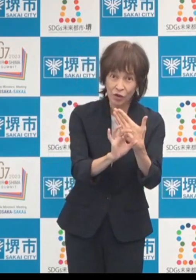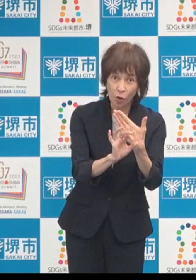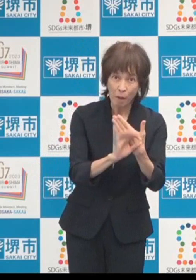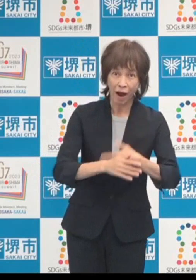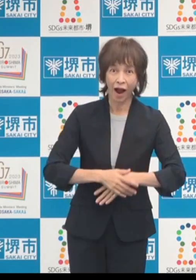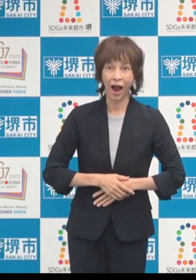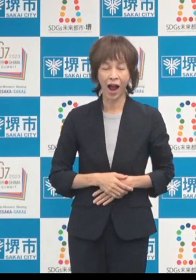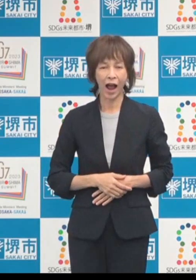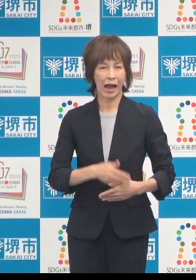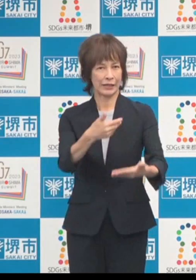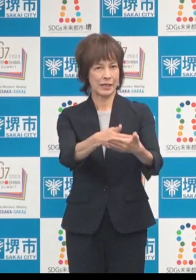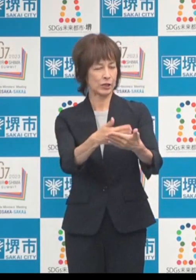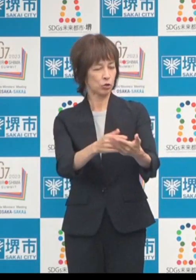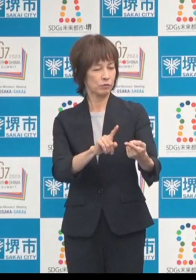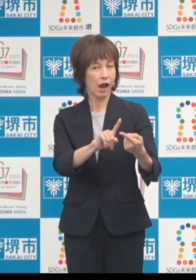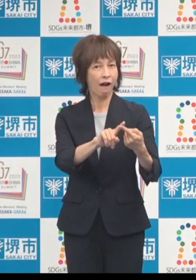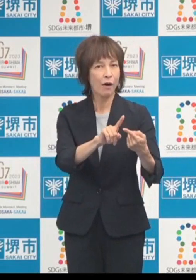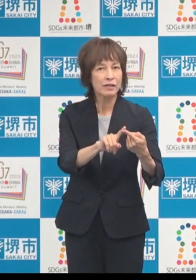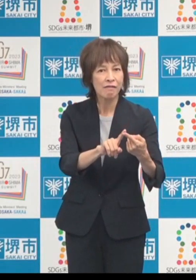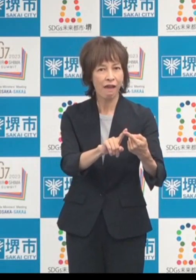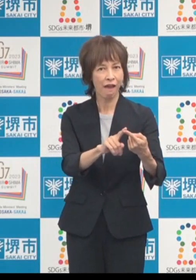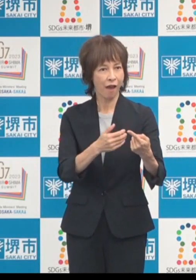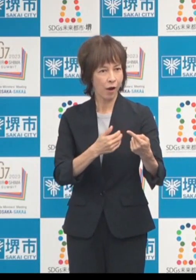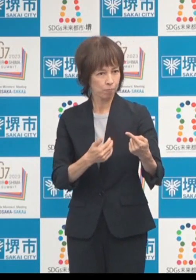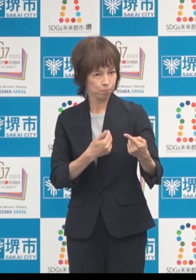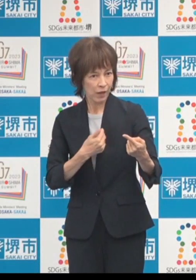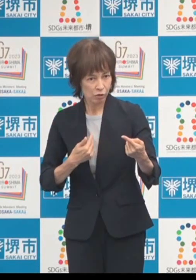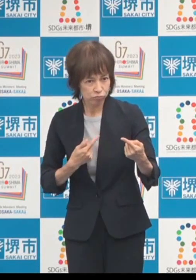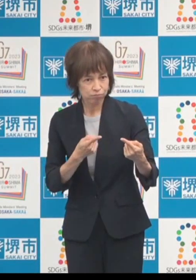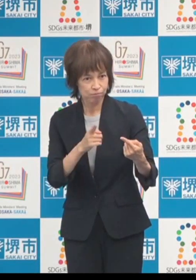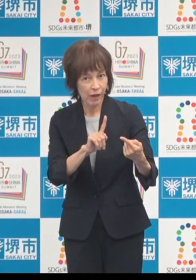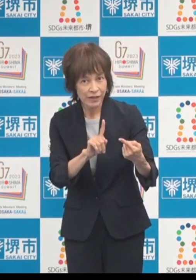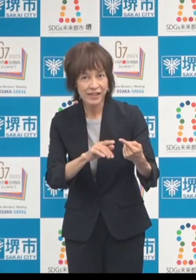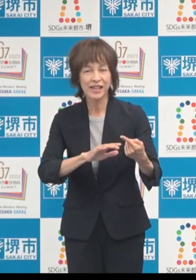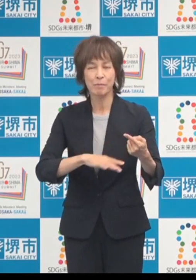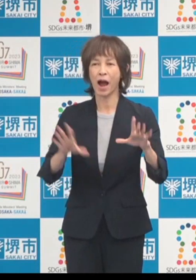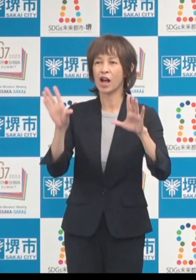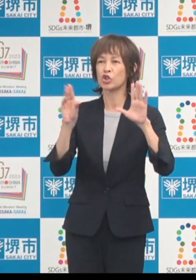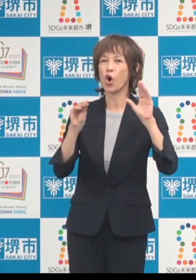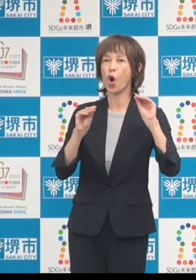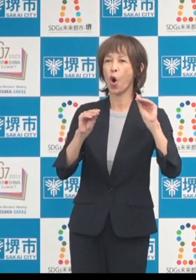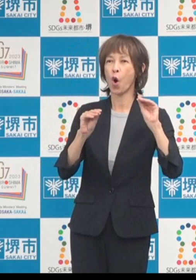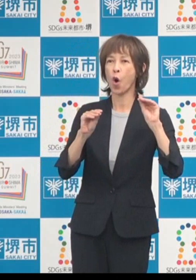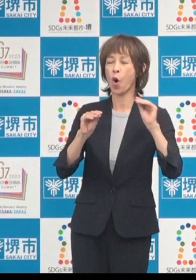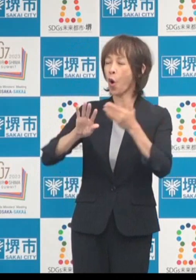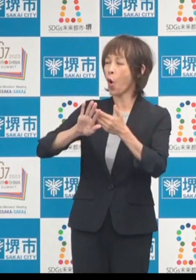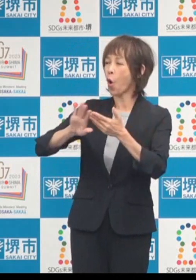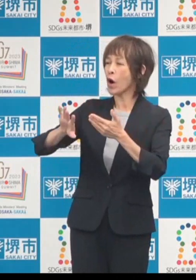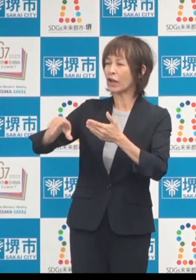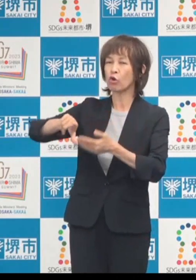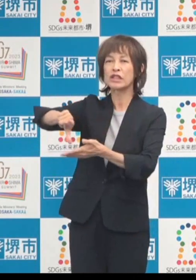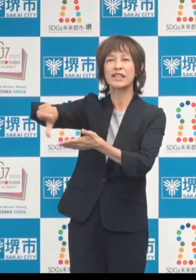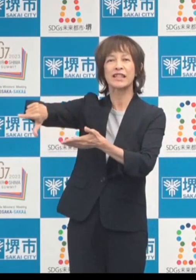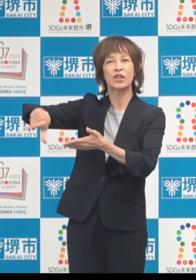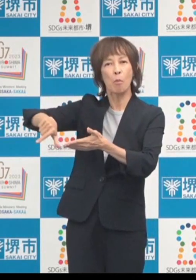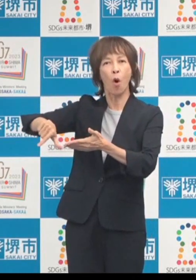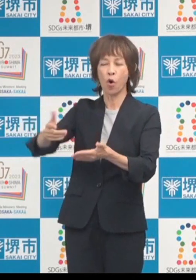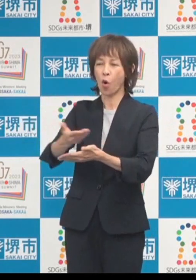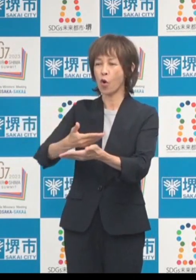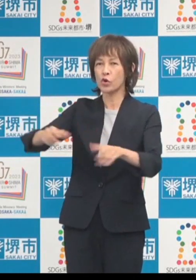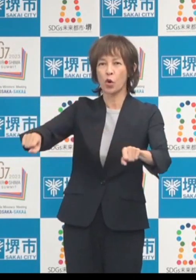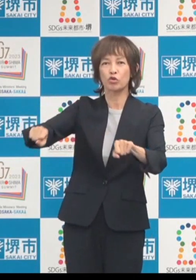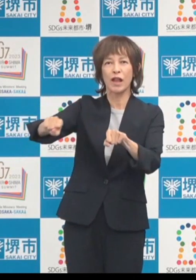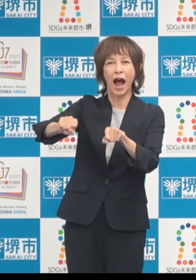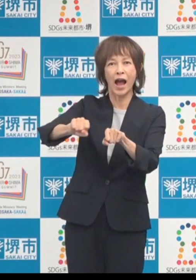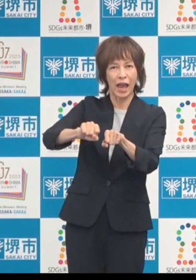者のニーズや可能性、また情報を他の地域の交流施設ともつなげて、地域を超